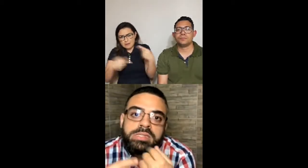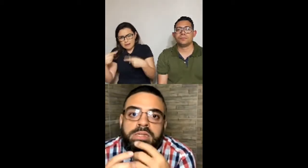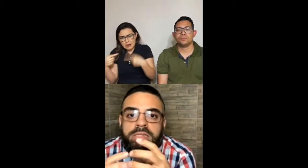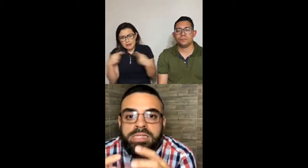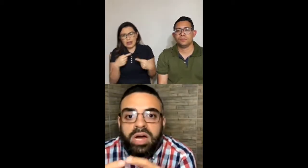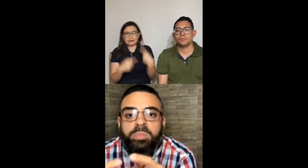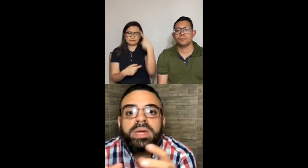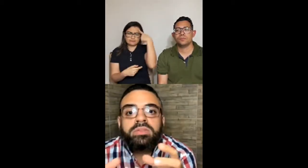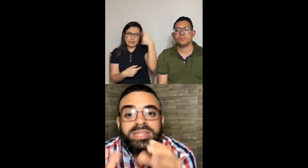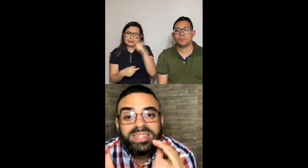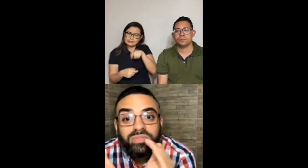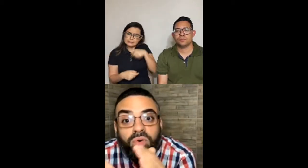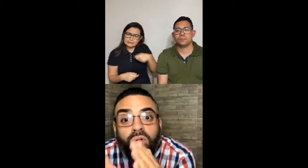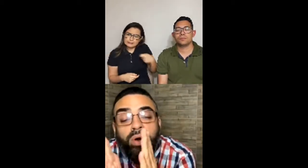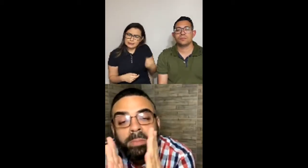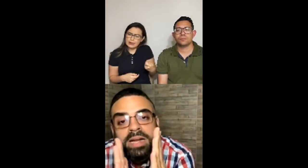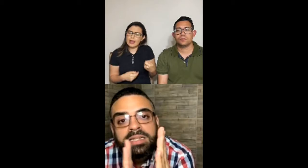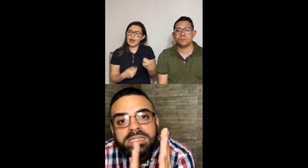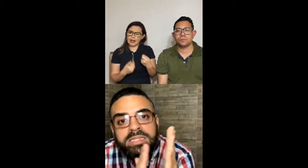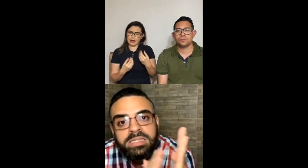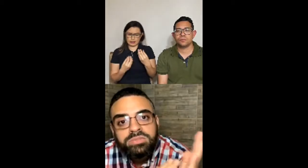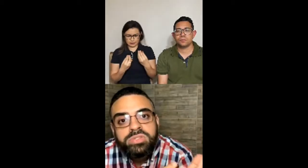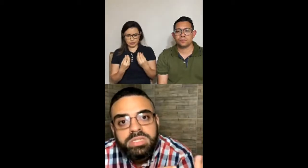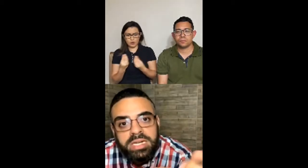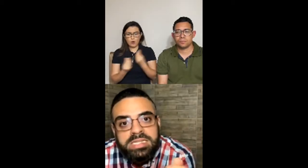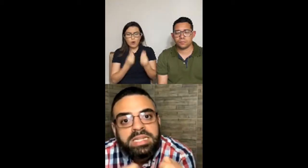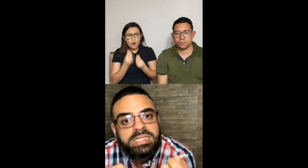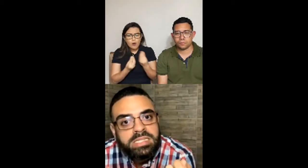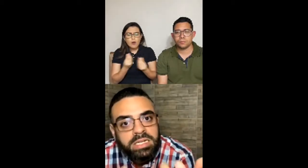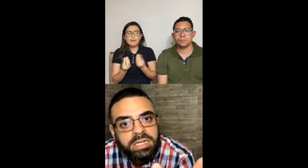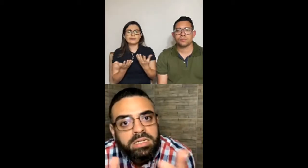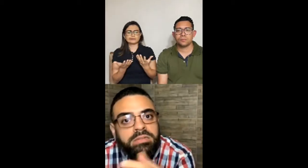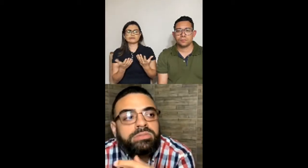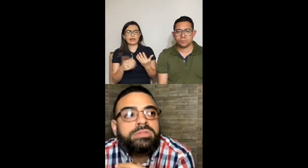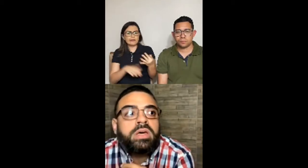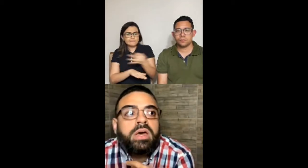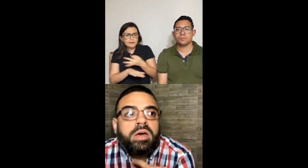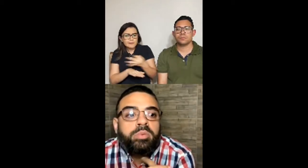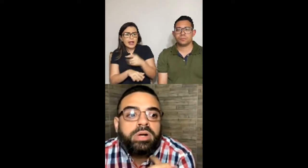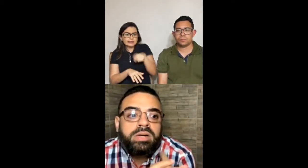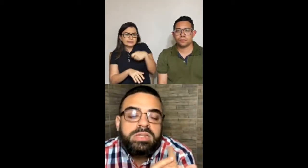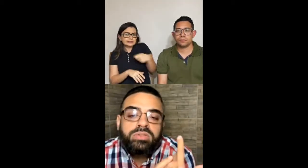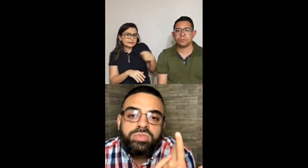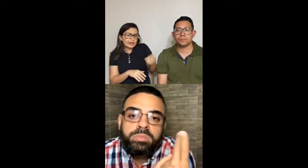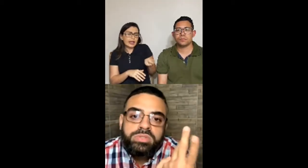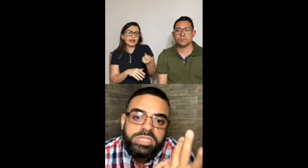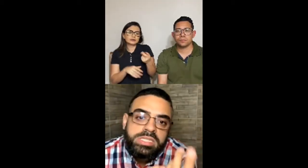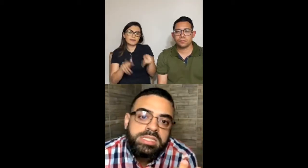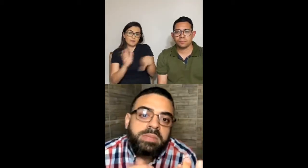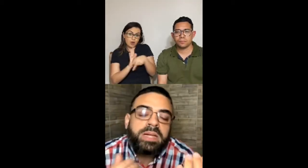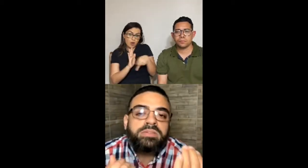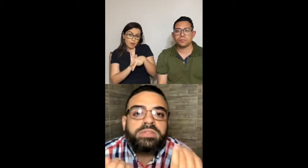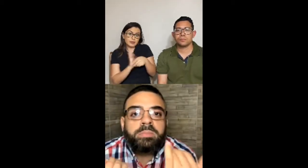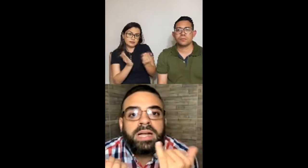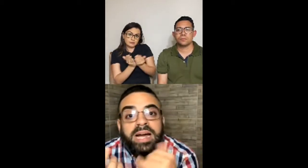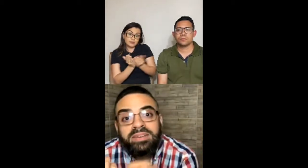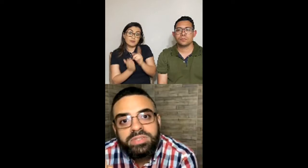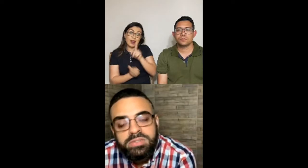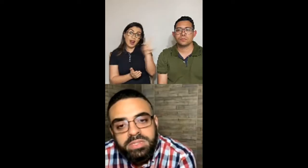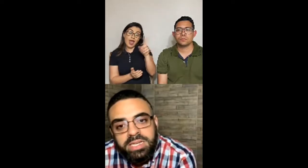2016, alguns anos antes, discutindo sinais, pensando nesse aumento, nessa formalização dos